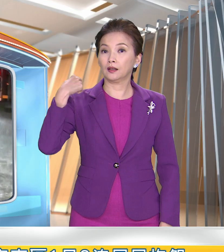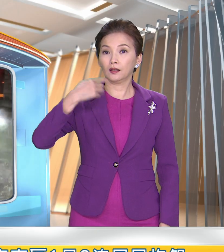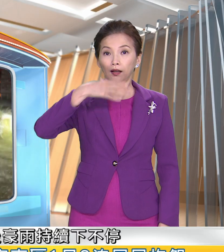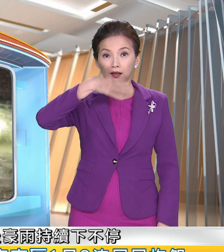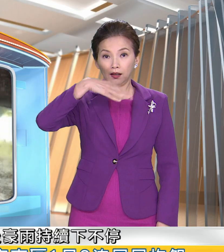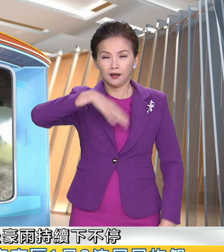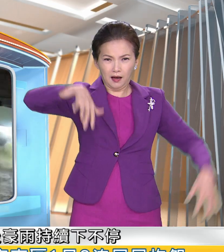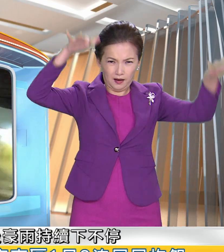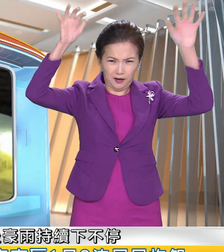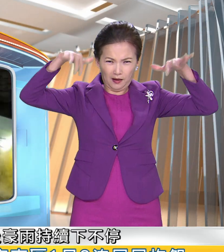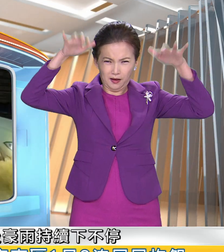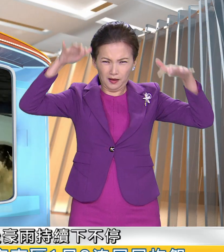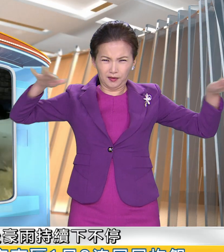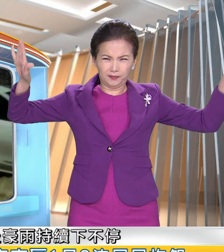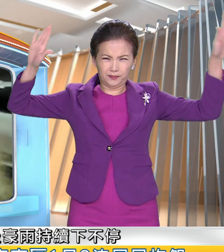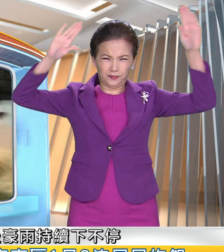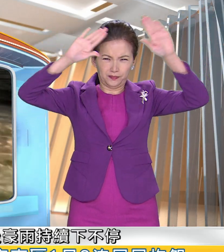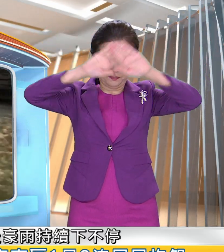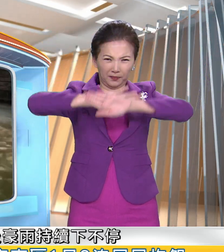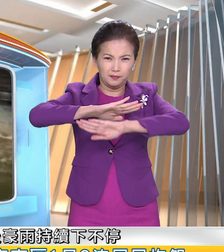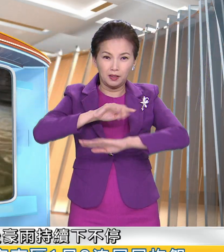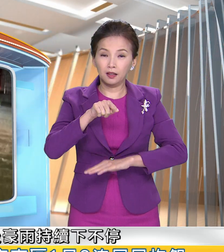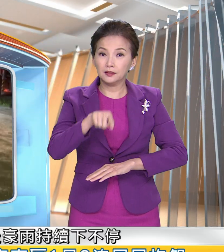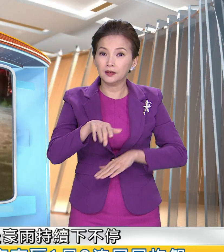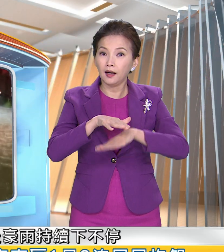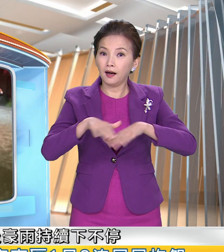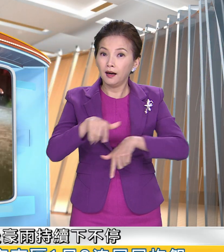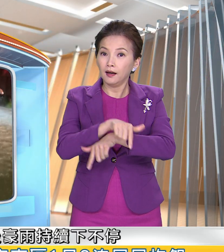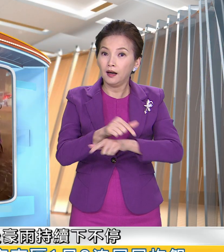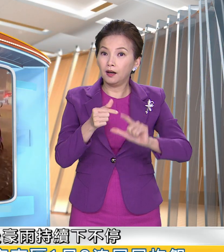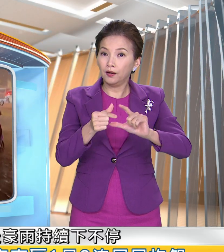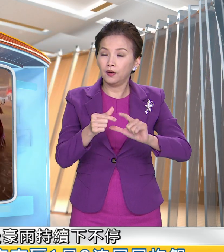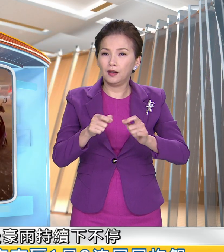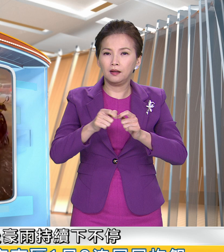昨晚台南入夜之后，豪雨持续下个不停。